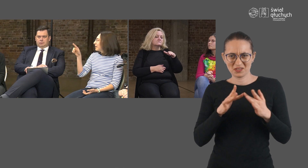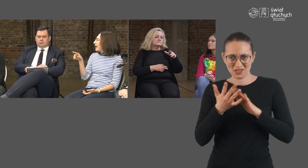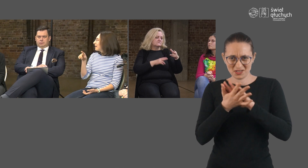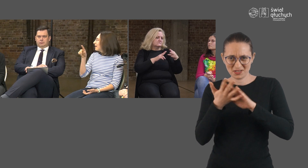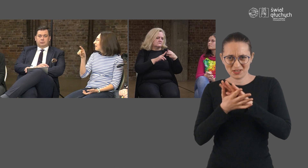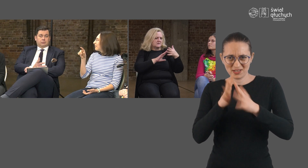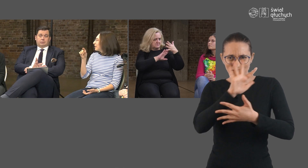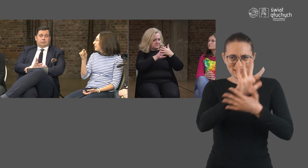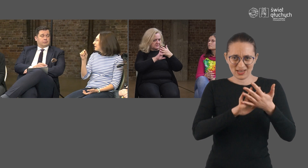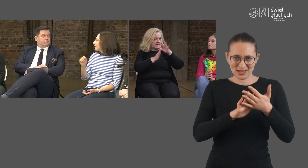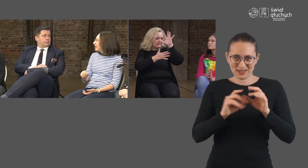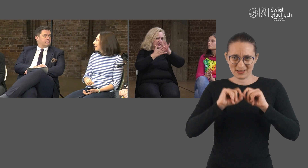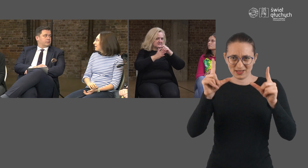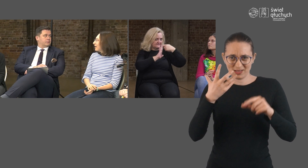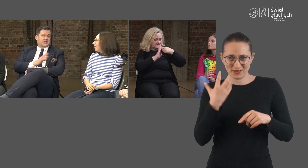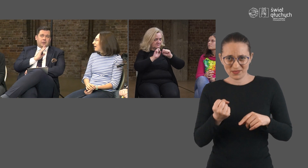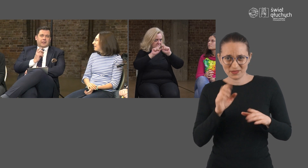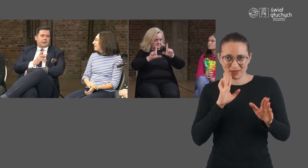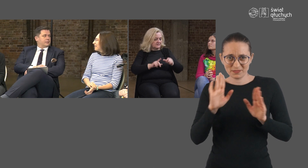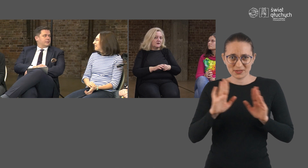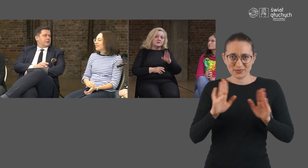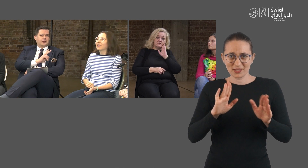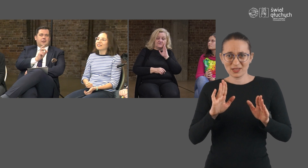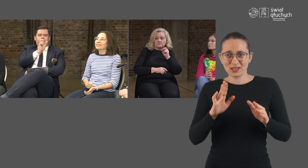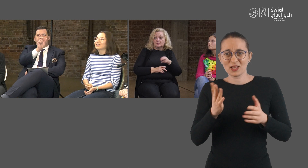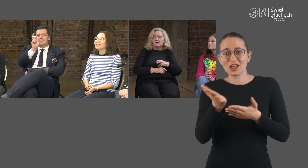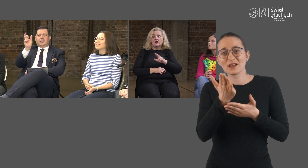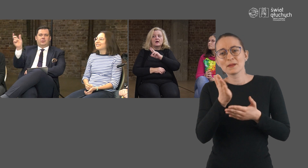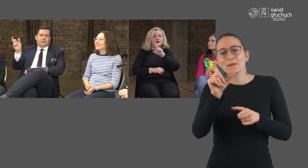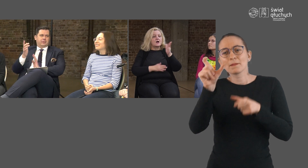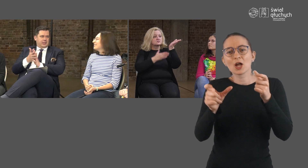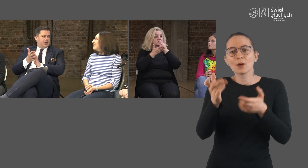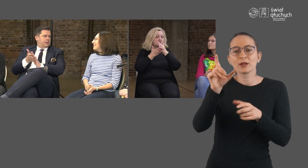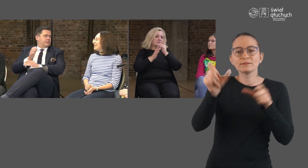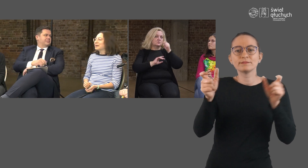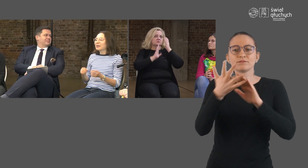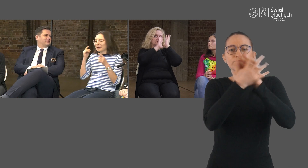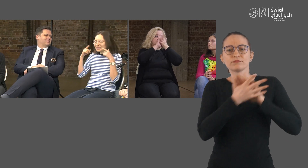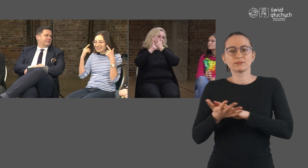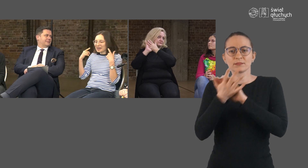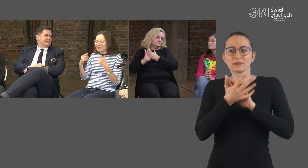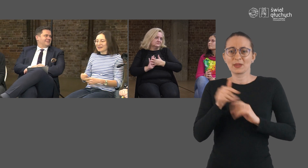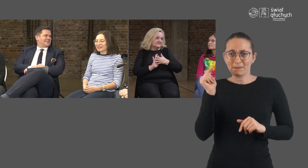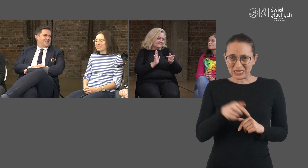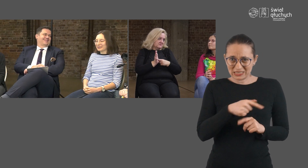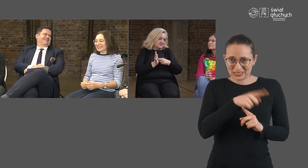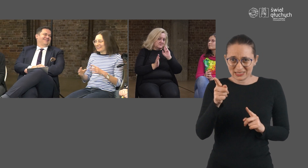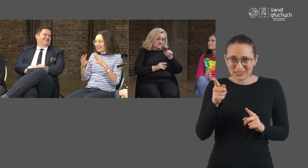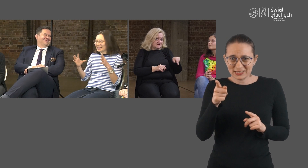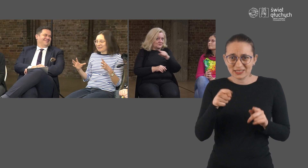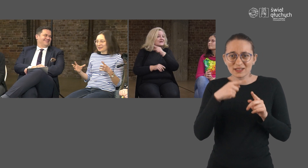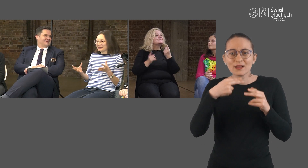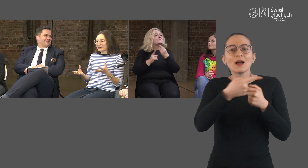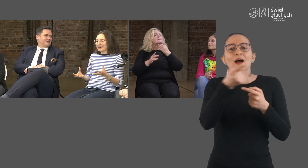wyda migany filmik, tak? No chyba tak, że każdy dział miał być zamigany. Bo ja już zaczęłam rozmyślać,